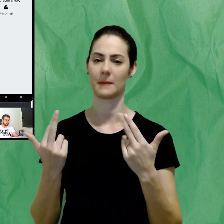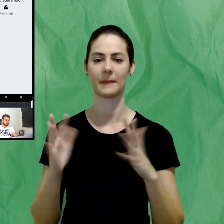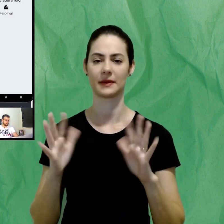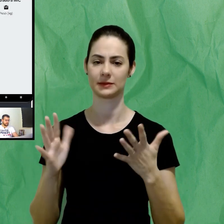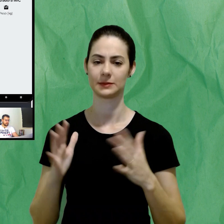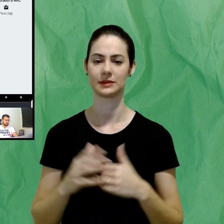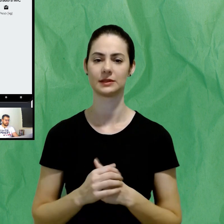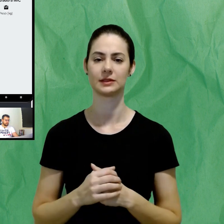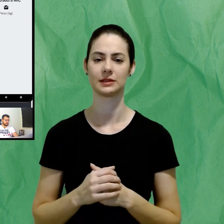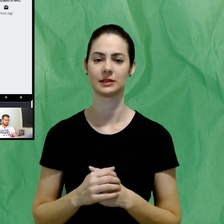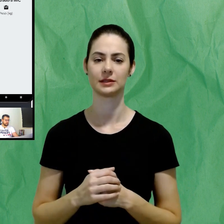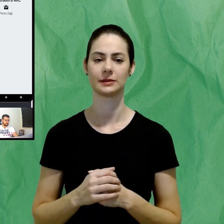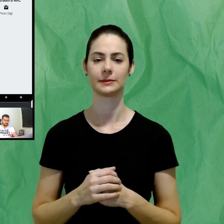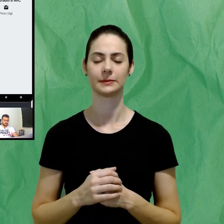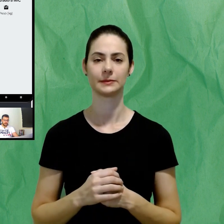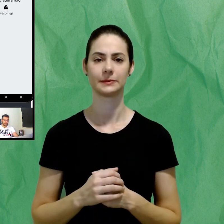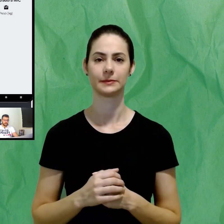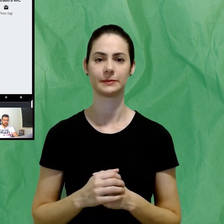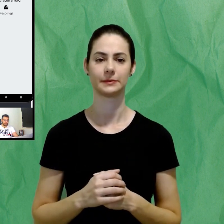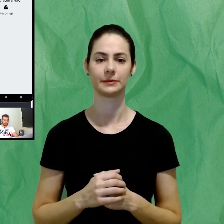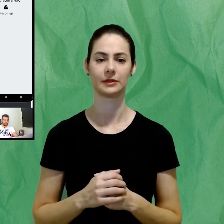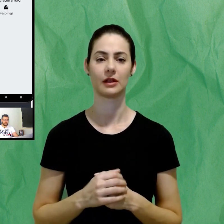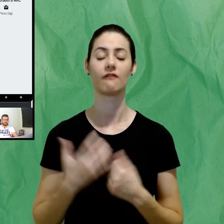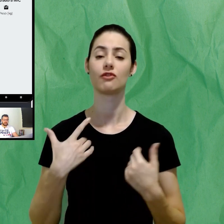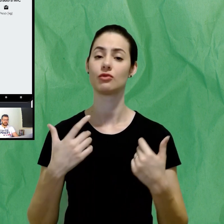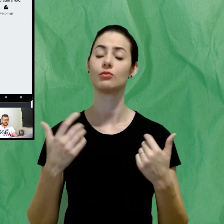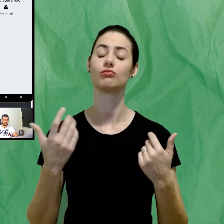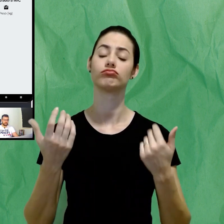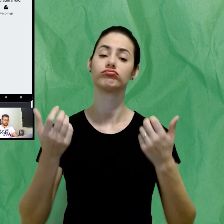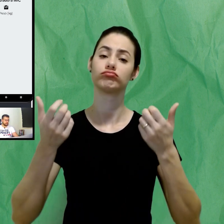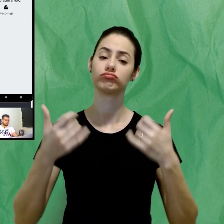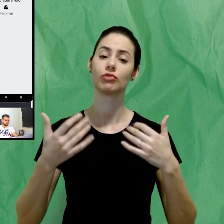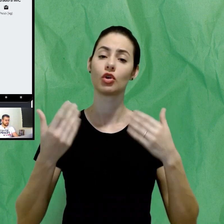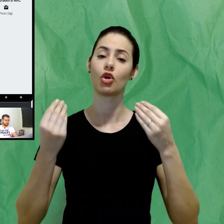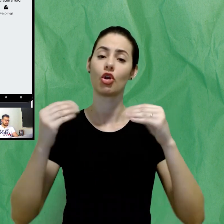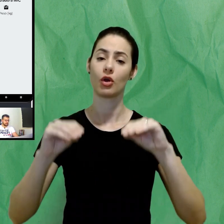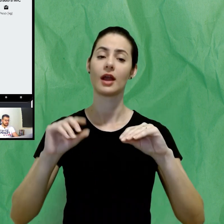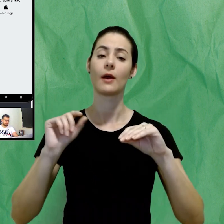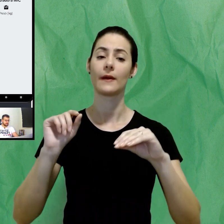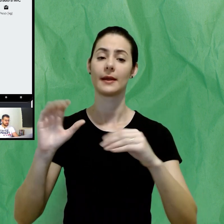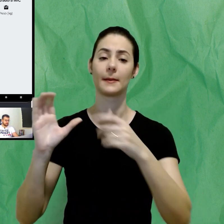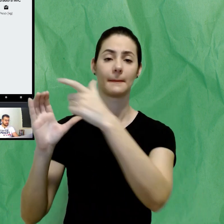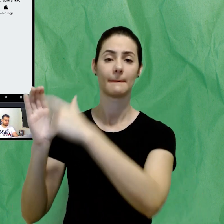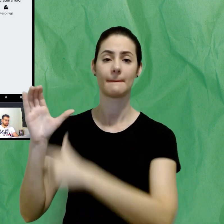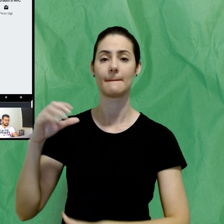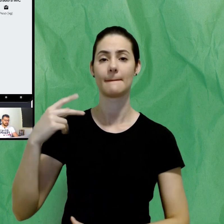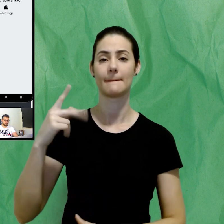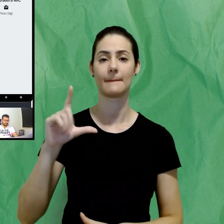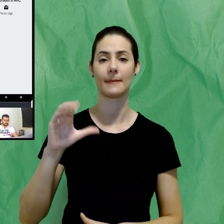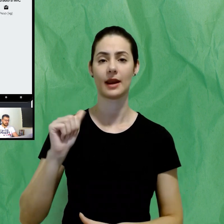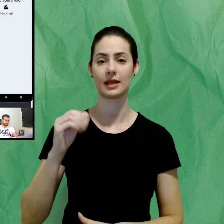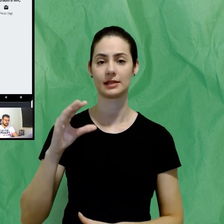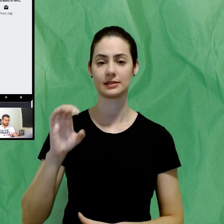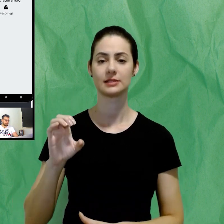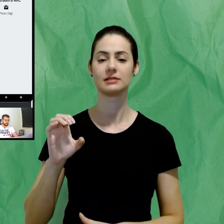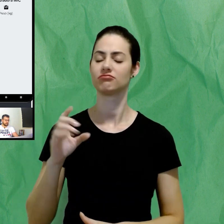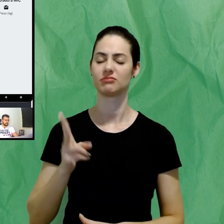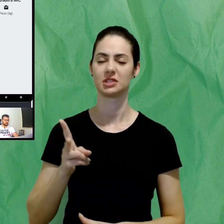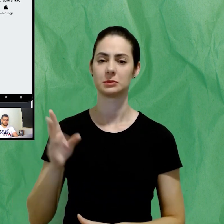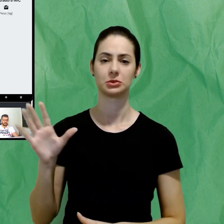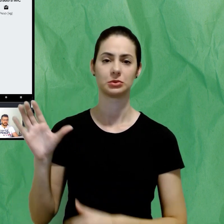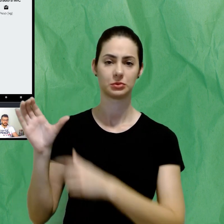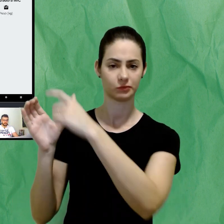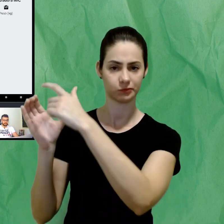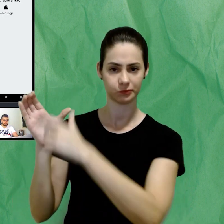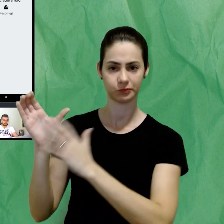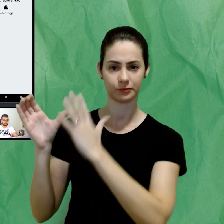Então eu posso colocar aqui um placeholder e eu vou falar com ele o seguinte: olha, o placeholder dele aqui, né, vai ser uma string mesmo, então